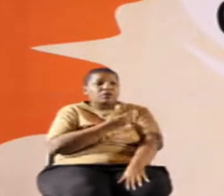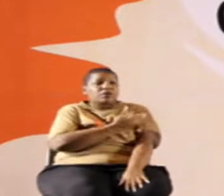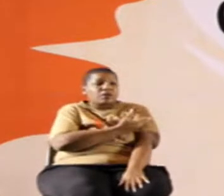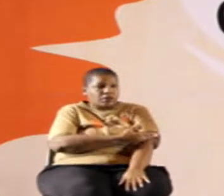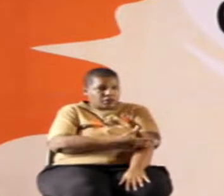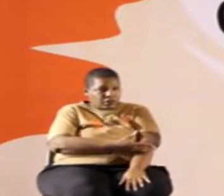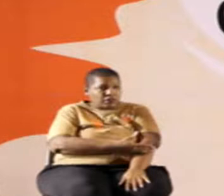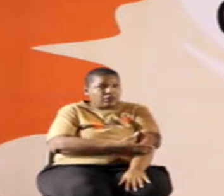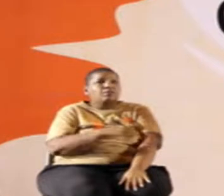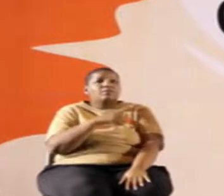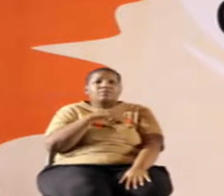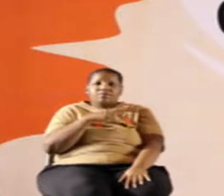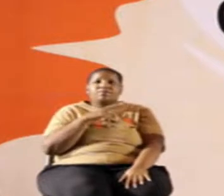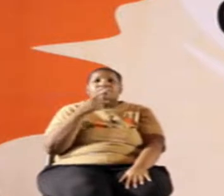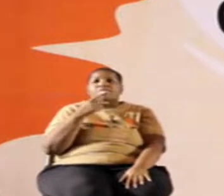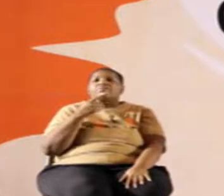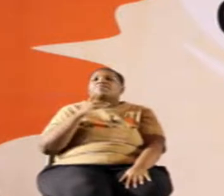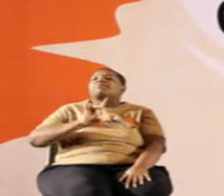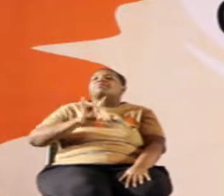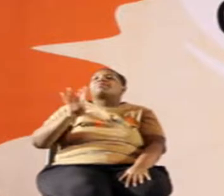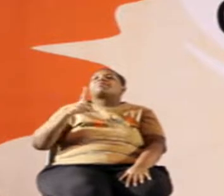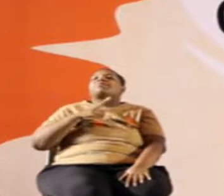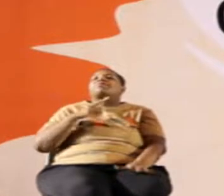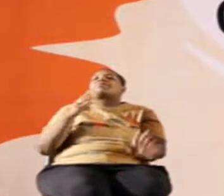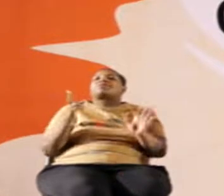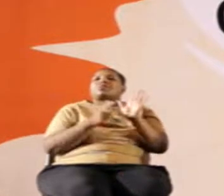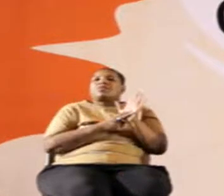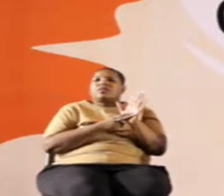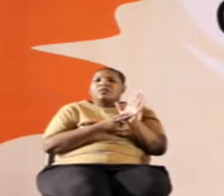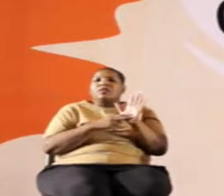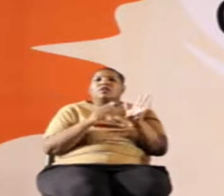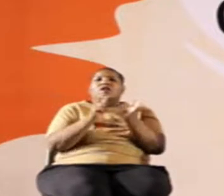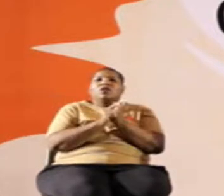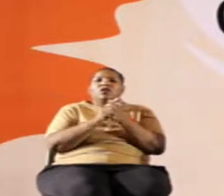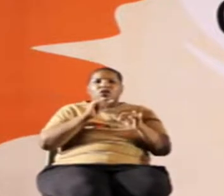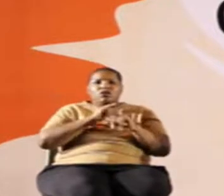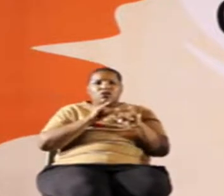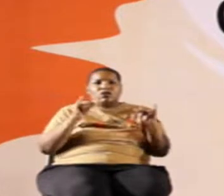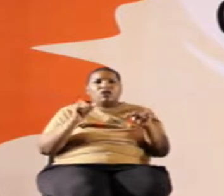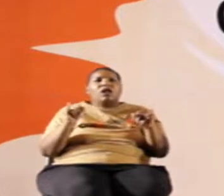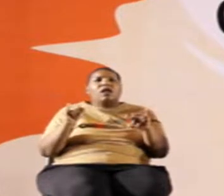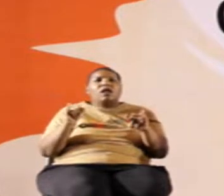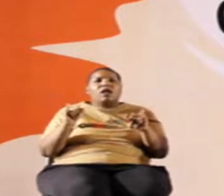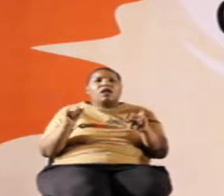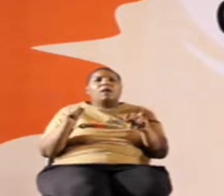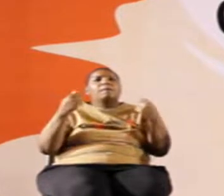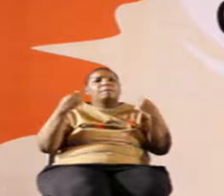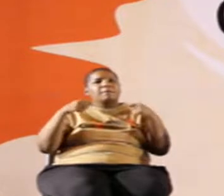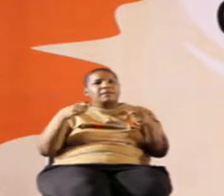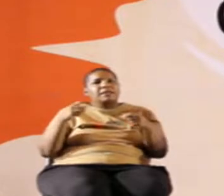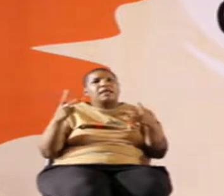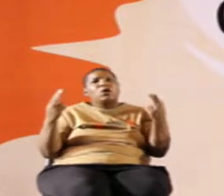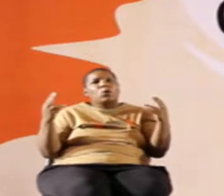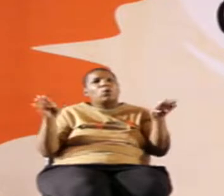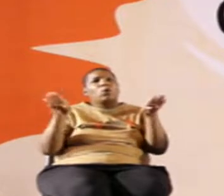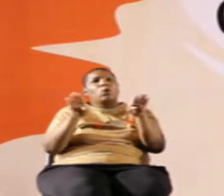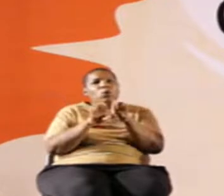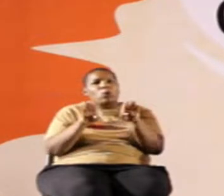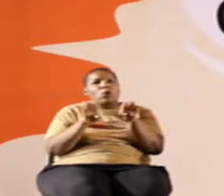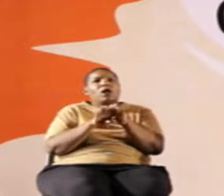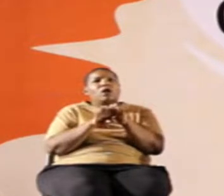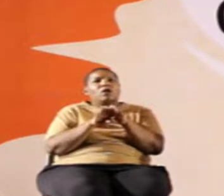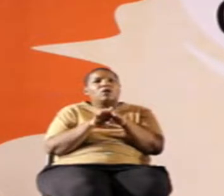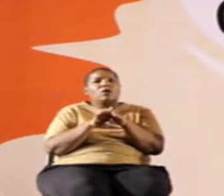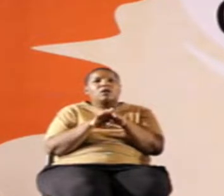indústria cultural, e deixaram sua marca. Portanto, no jornalismo, precisa ser a mesma coisa.